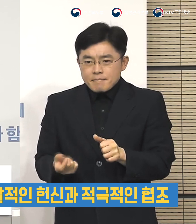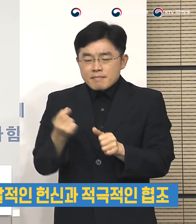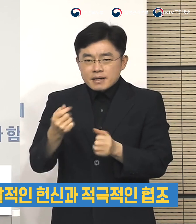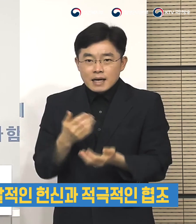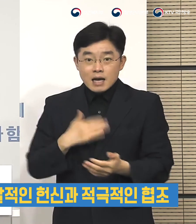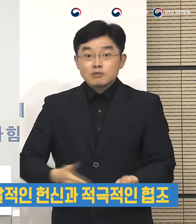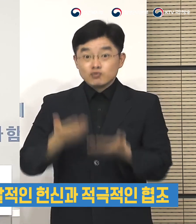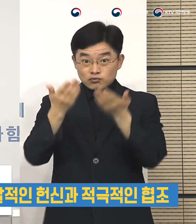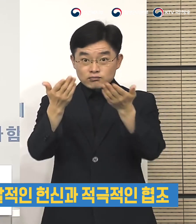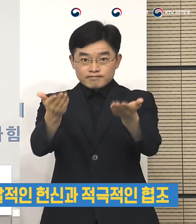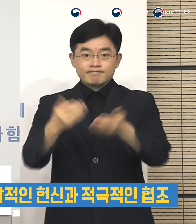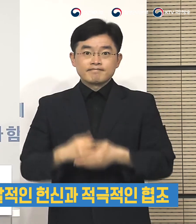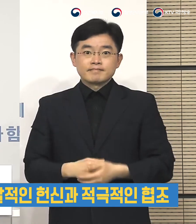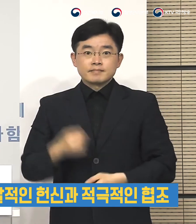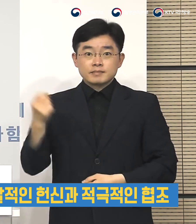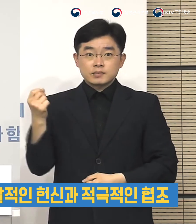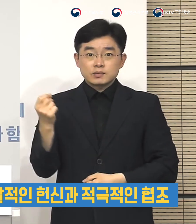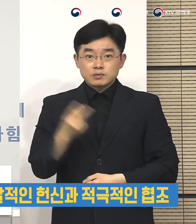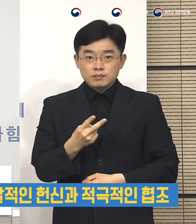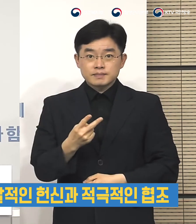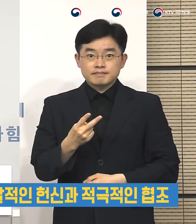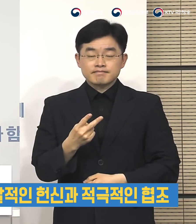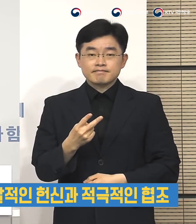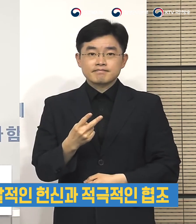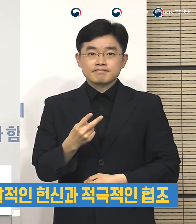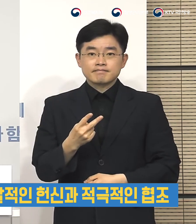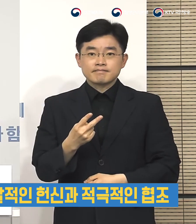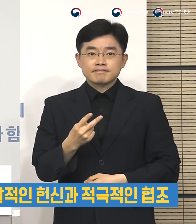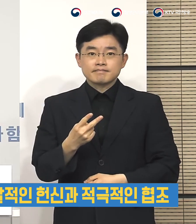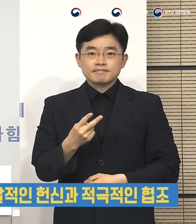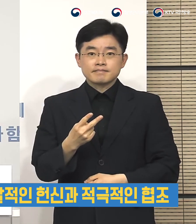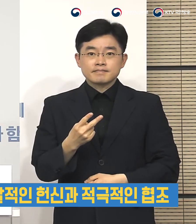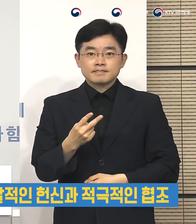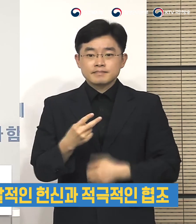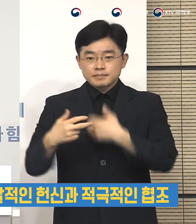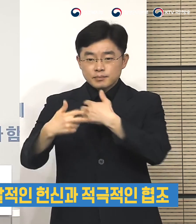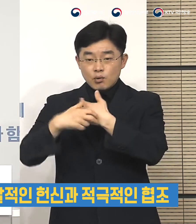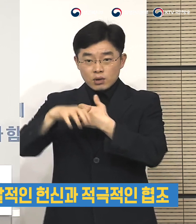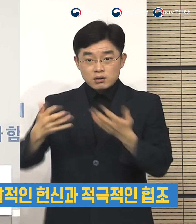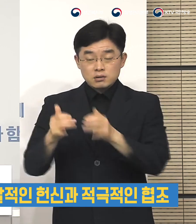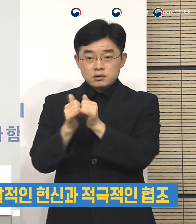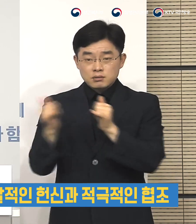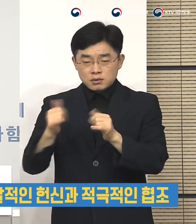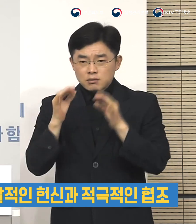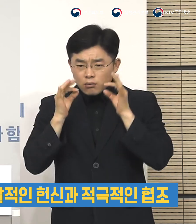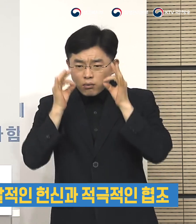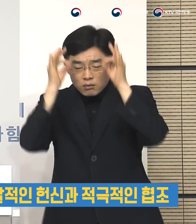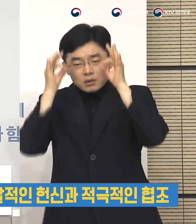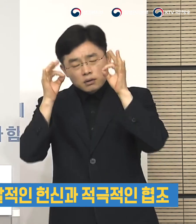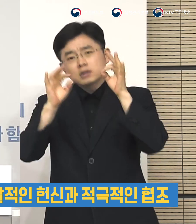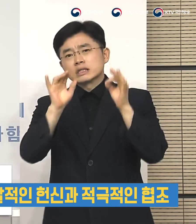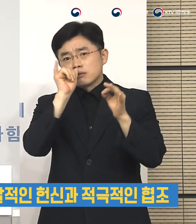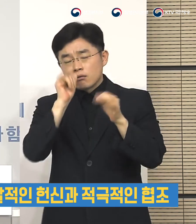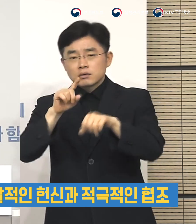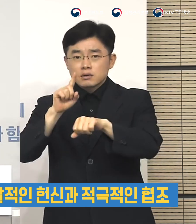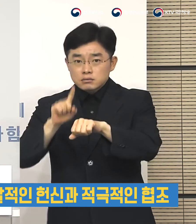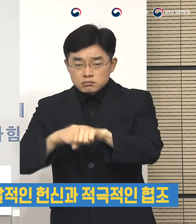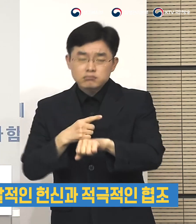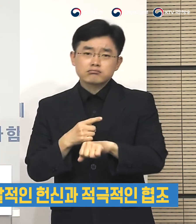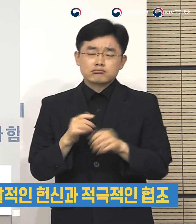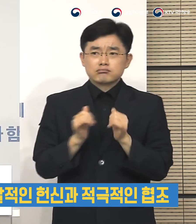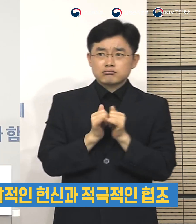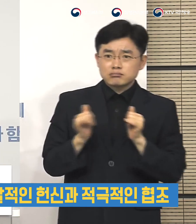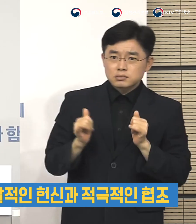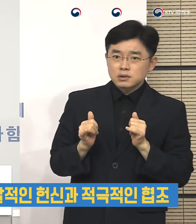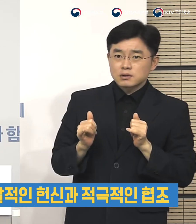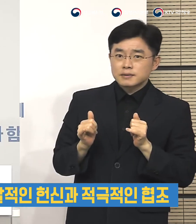또 일부 정말 헌신적으로 고생하시는 일선 종사자들의 노력을 지켜보면서 국민